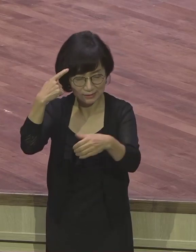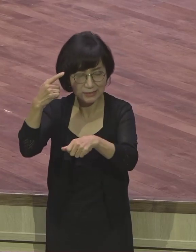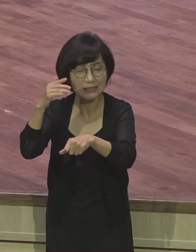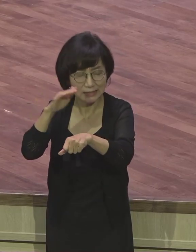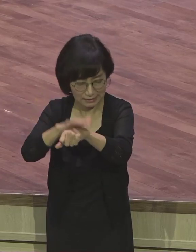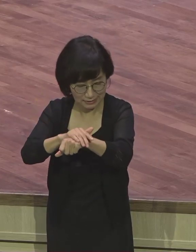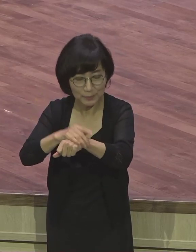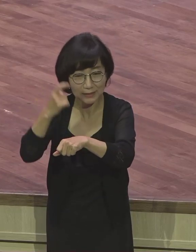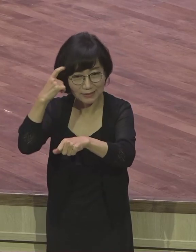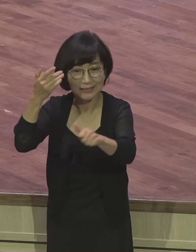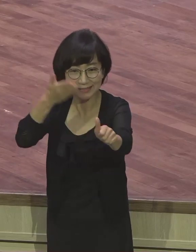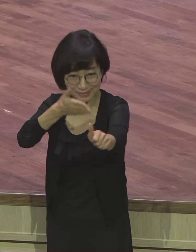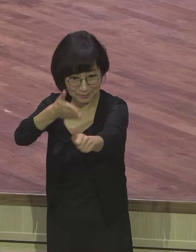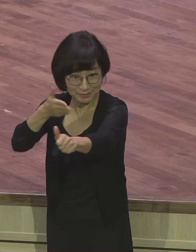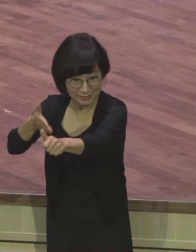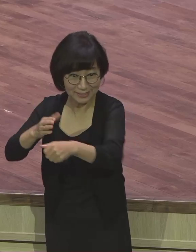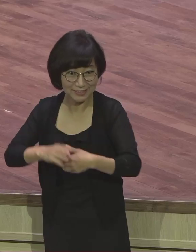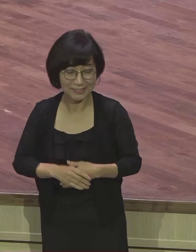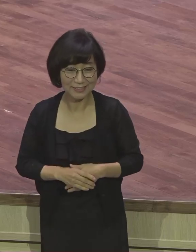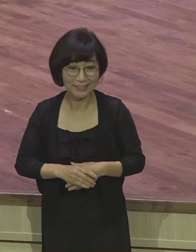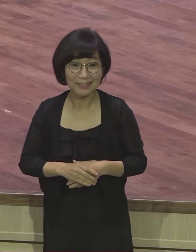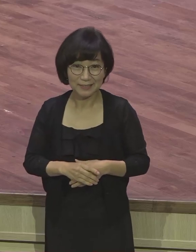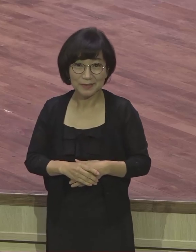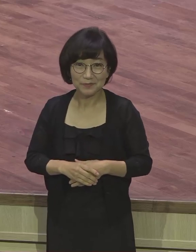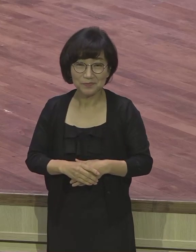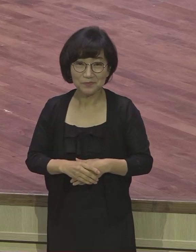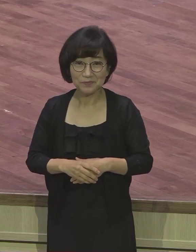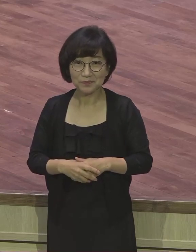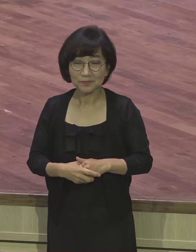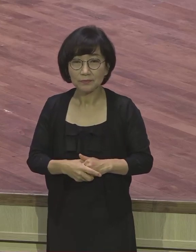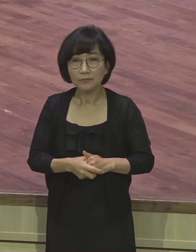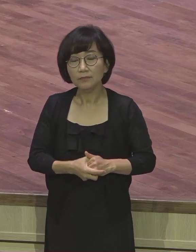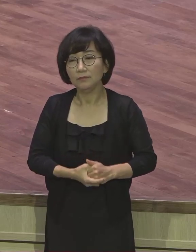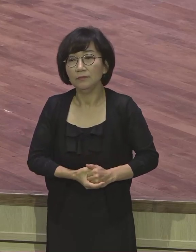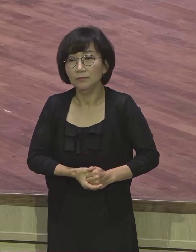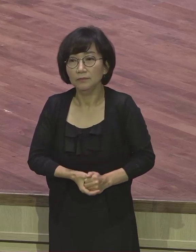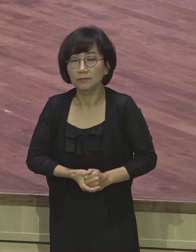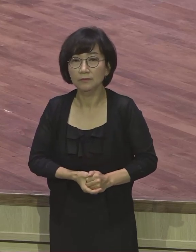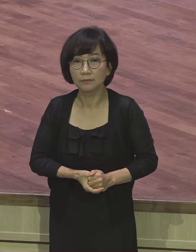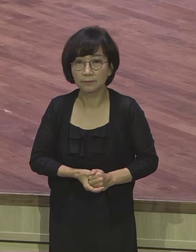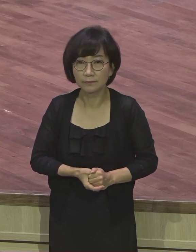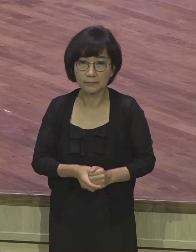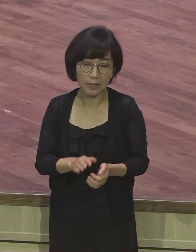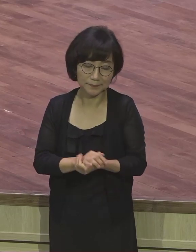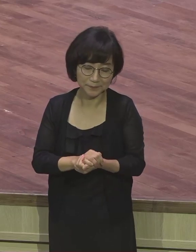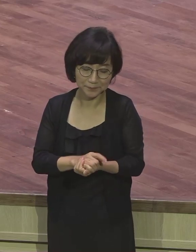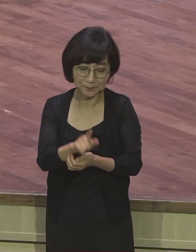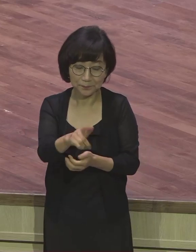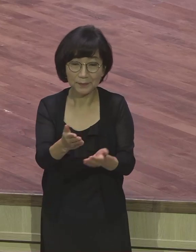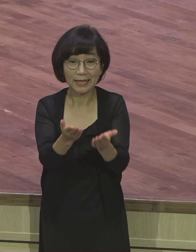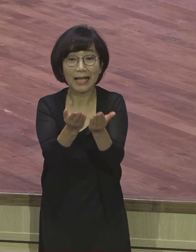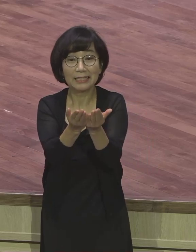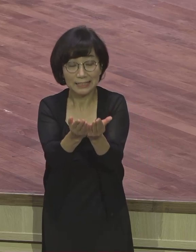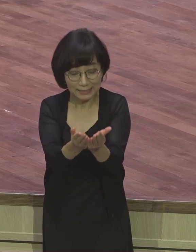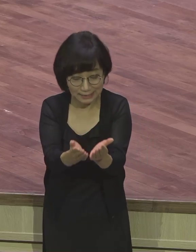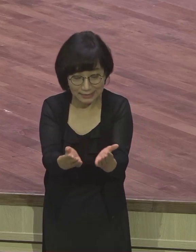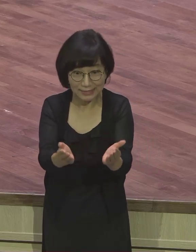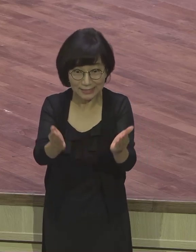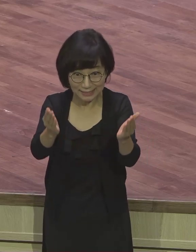지혜롭게. 이걸 강조해서, 여기서 분량이란 말은 그릇입니다, 그릇. 그릇이라고 말할 수